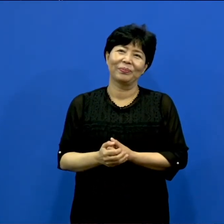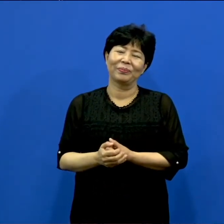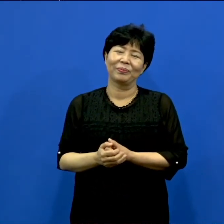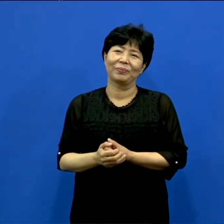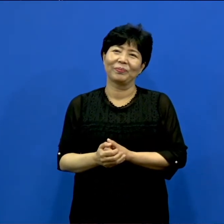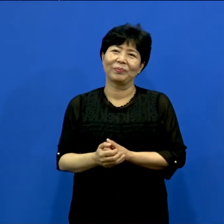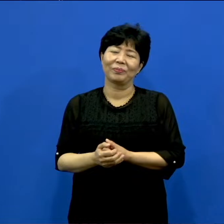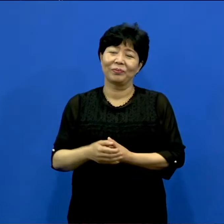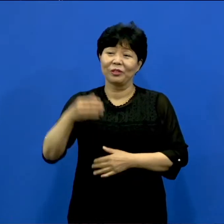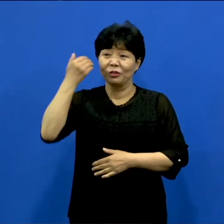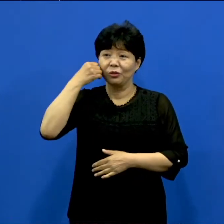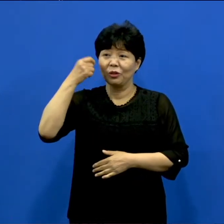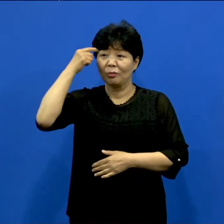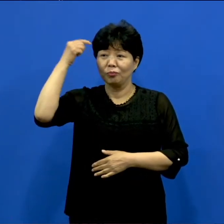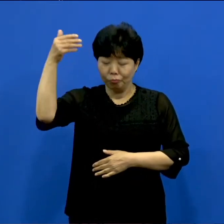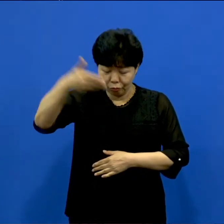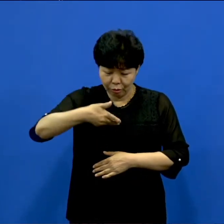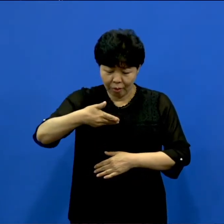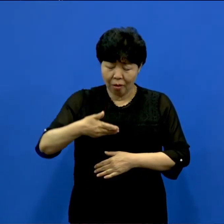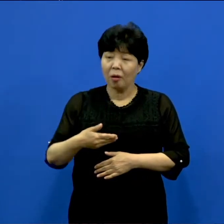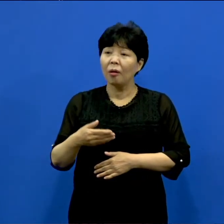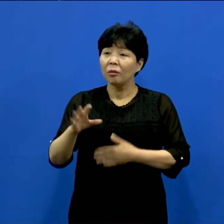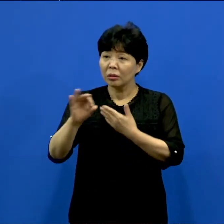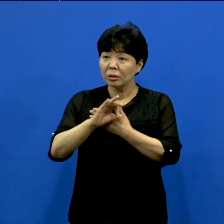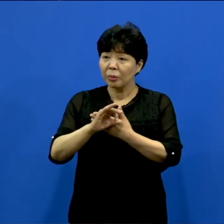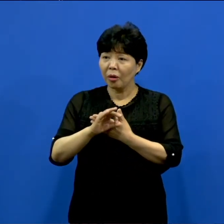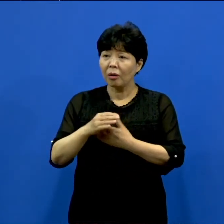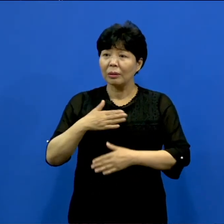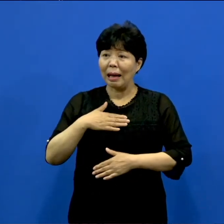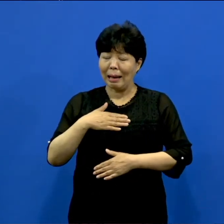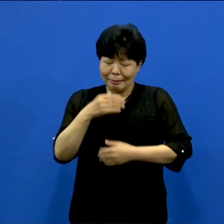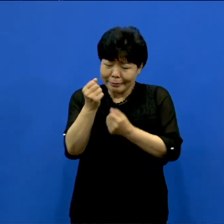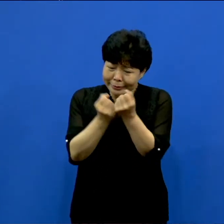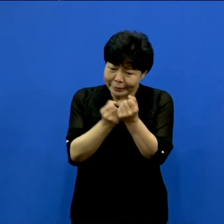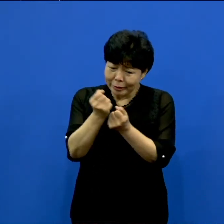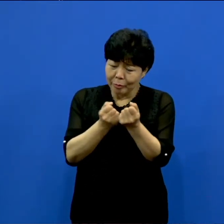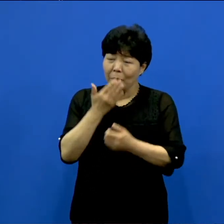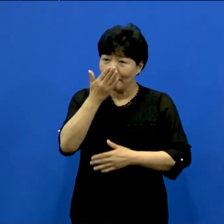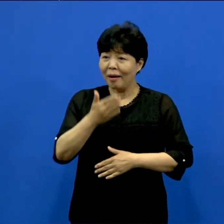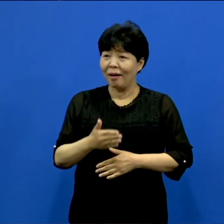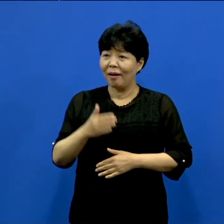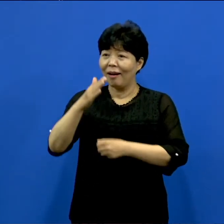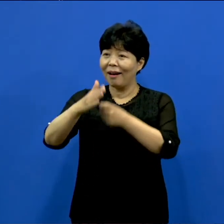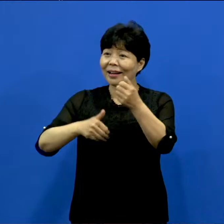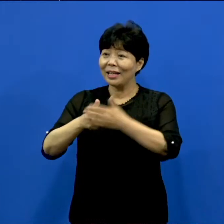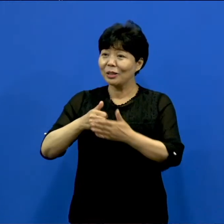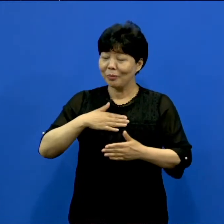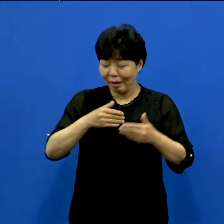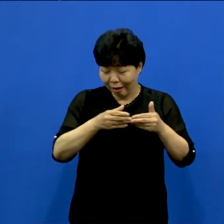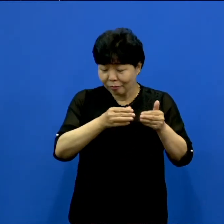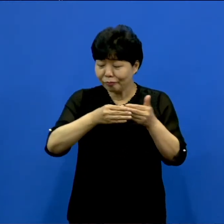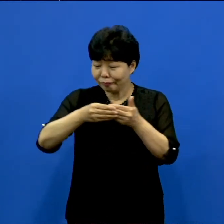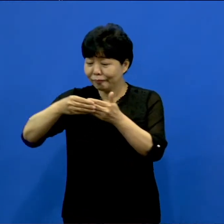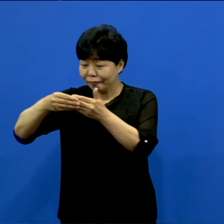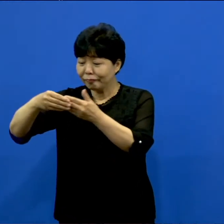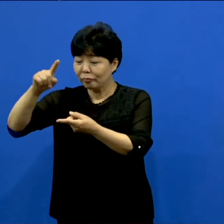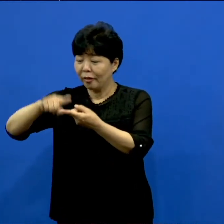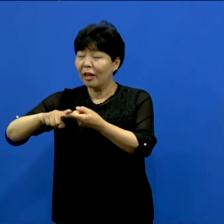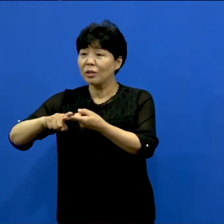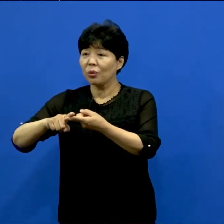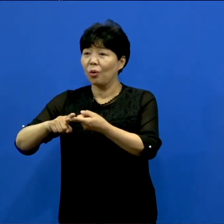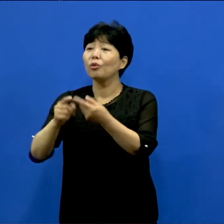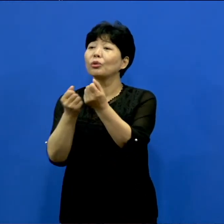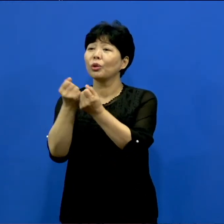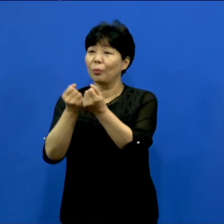누가 물으면 설명할 수 있어야 돼요. 난 하나님의 인도에 대해서 얘기하면 하나님의 인도에 대해서 설명할 수 있어요. 하나님의